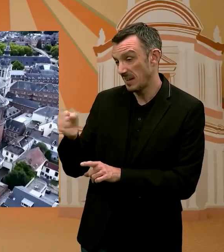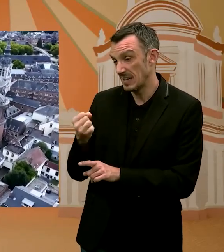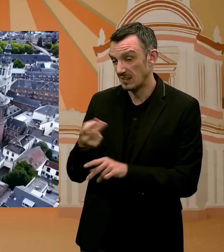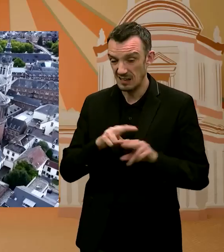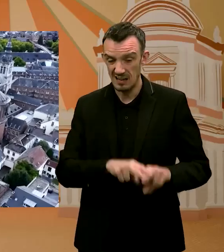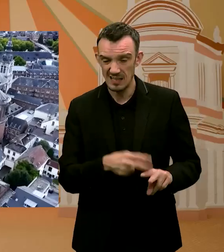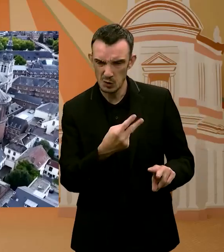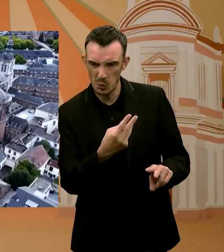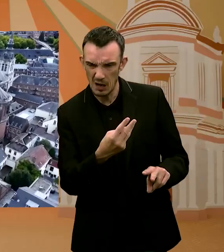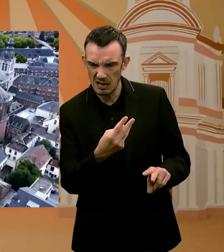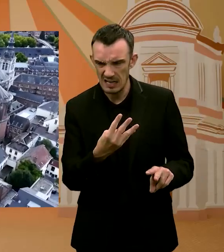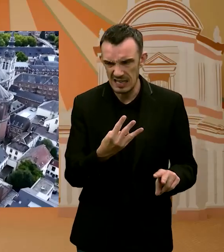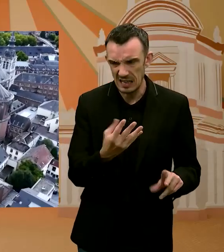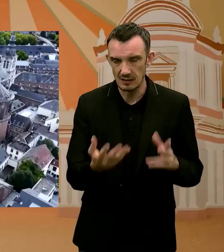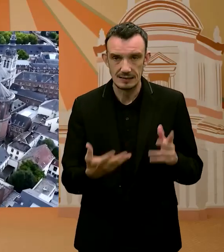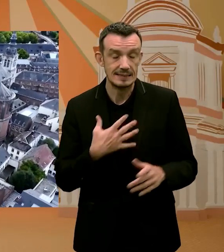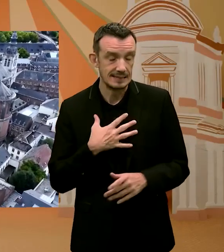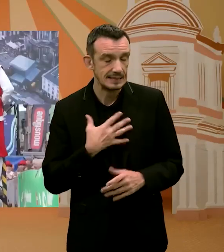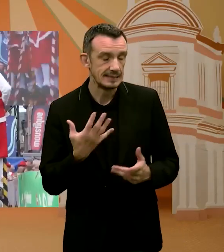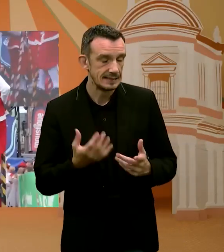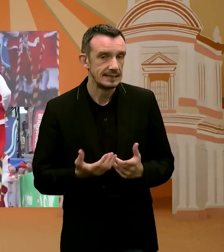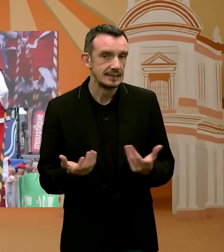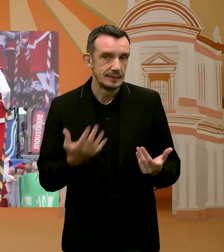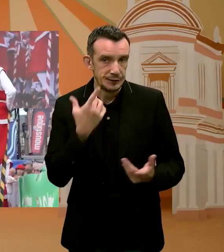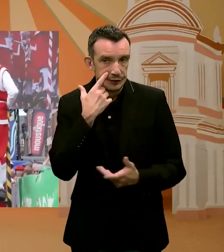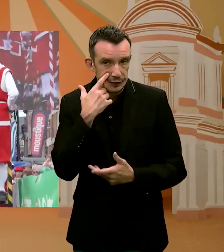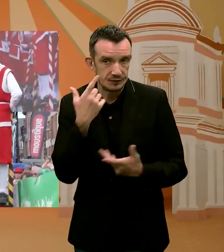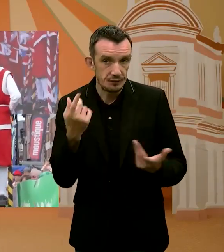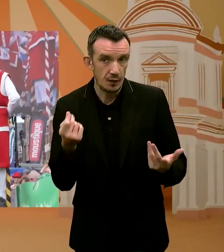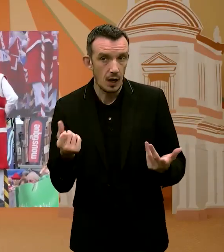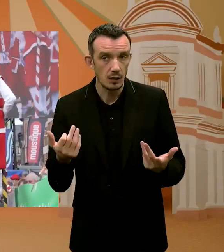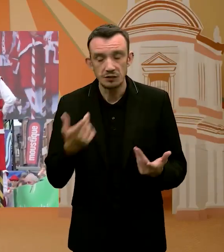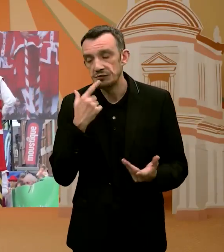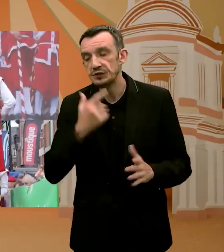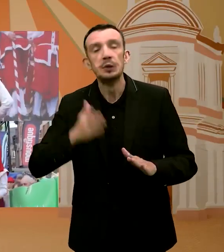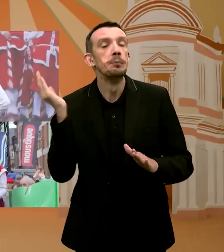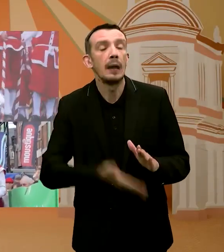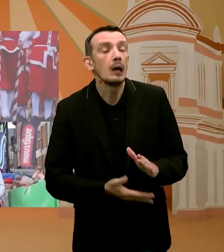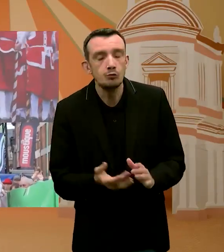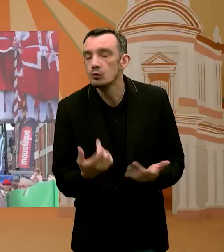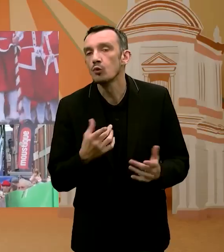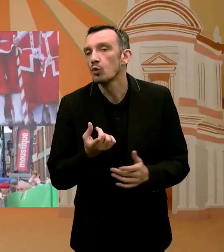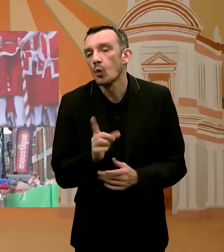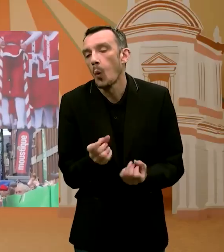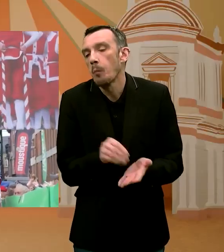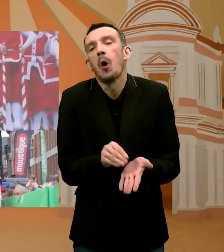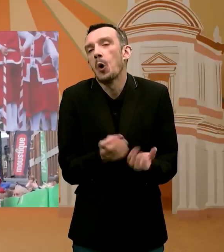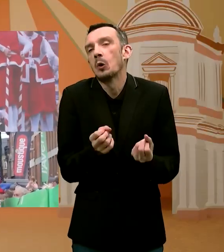tomber. Effectivement, là, on va dire que la messe est dite. Après, on ne sait jamais. Tout peut arriver. Mais là, les Avresses